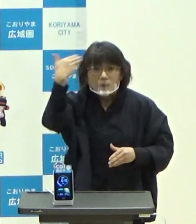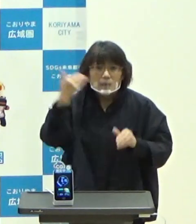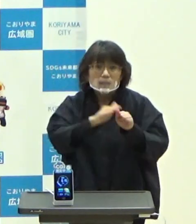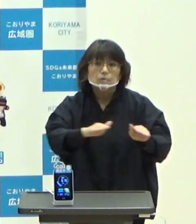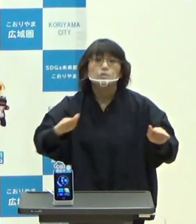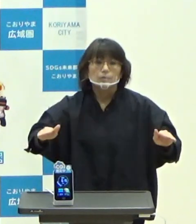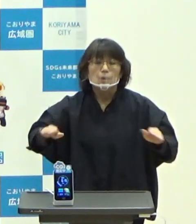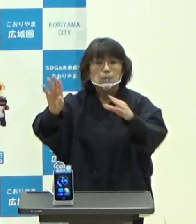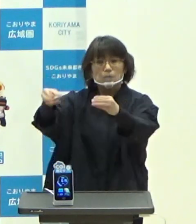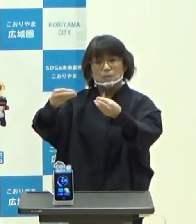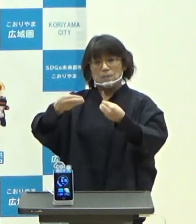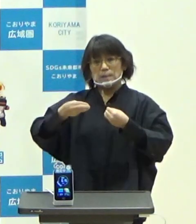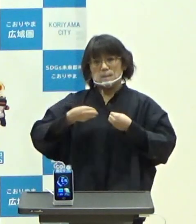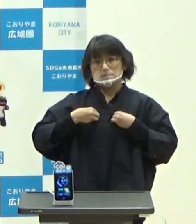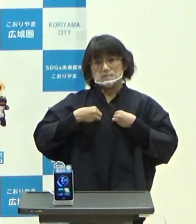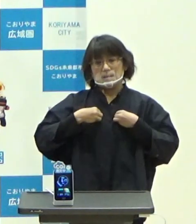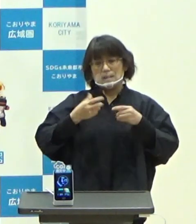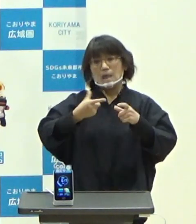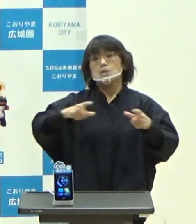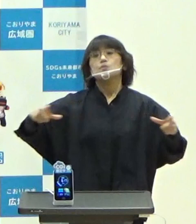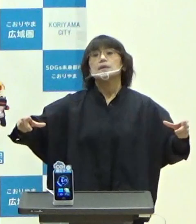して、